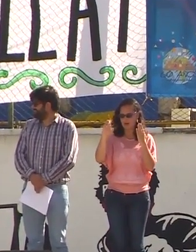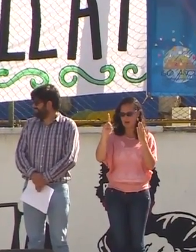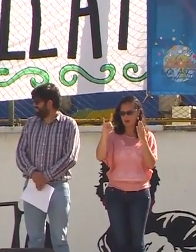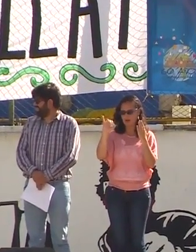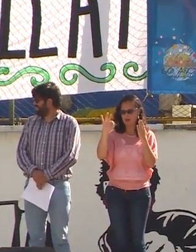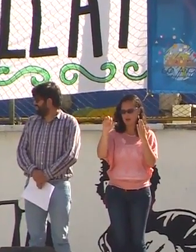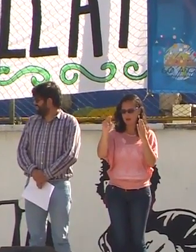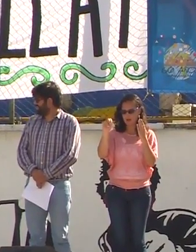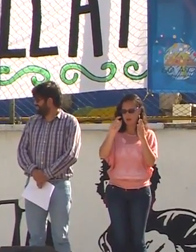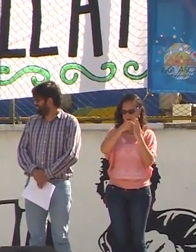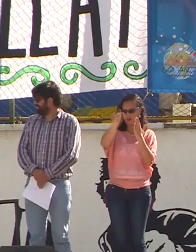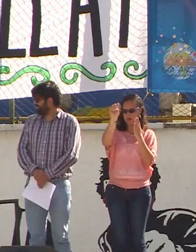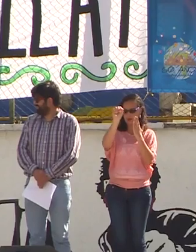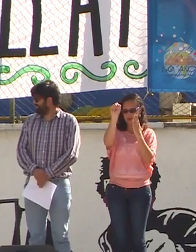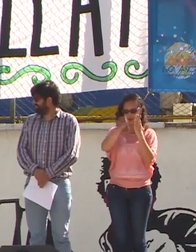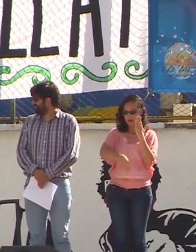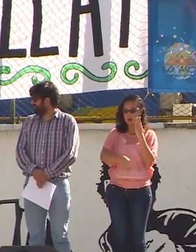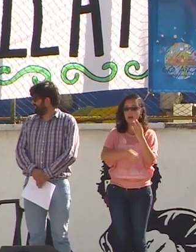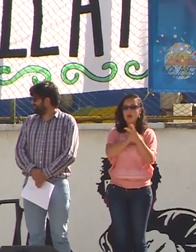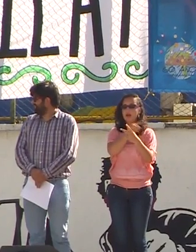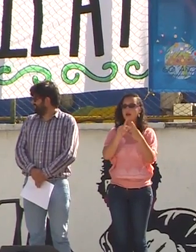Con respecto a lo primero,